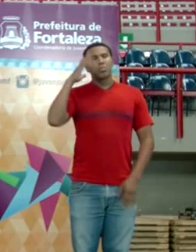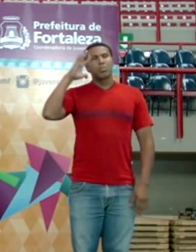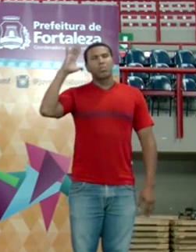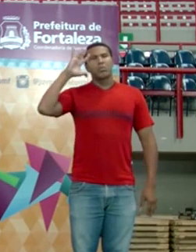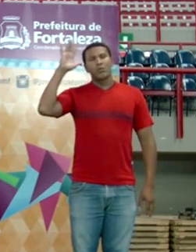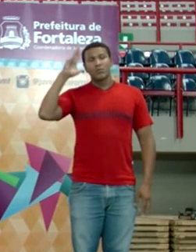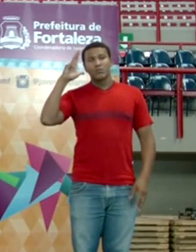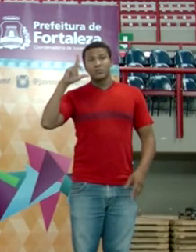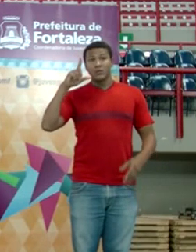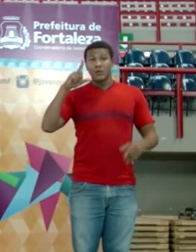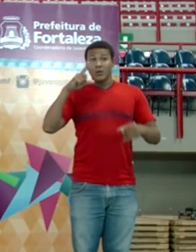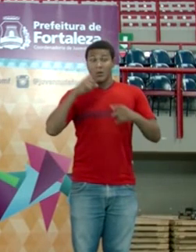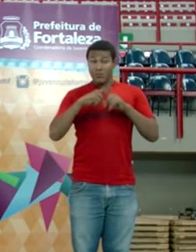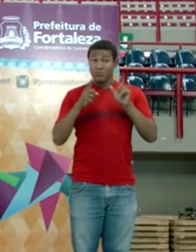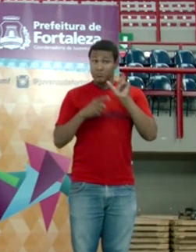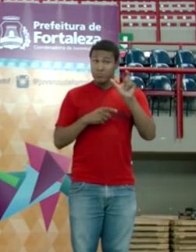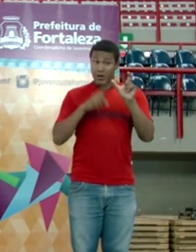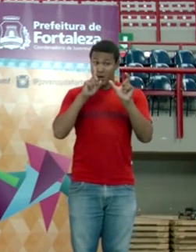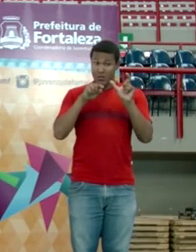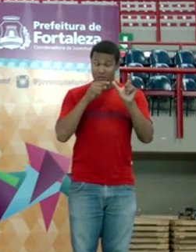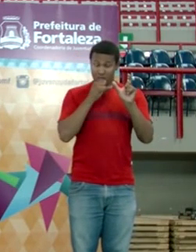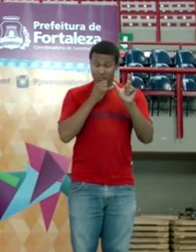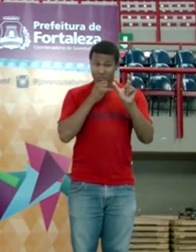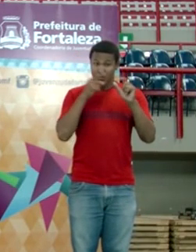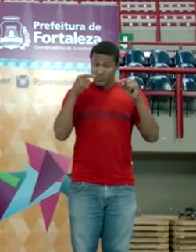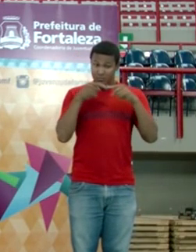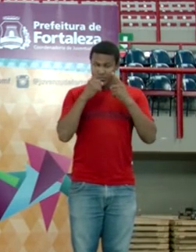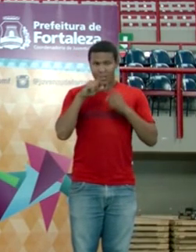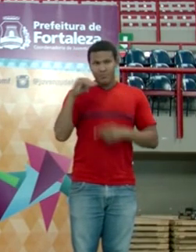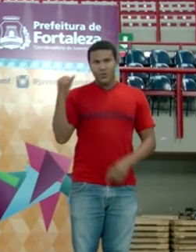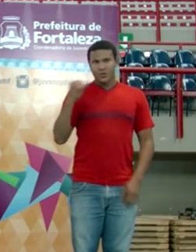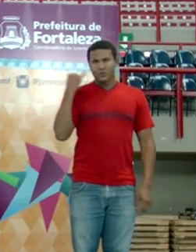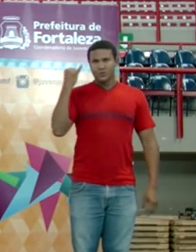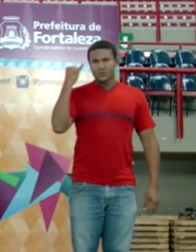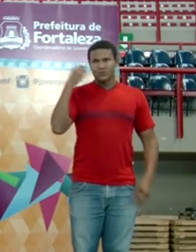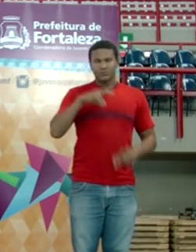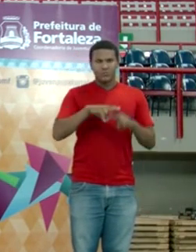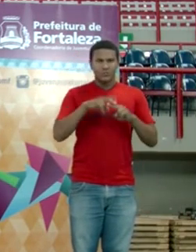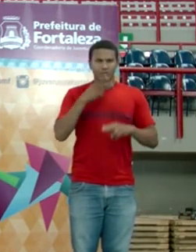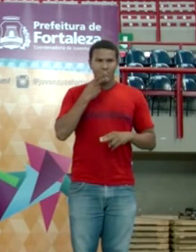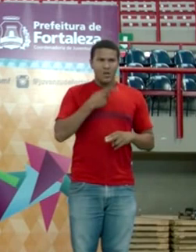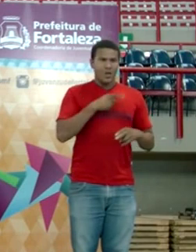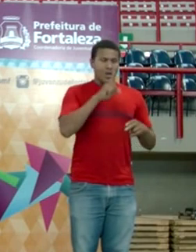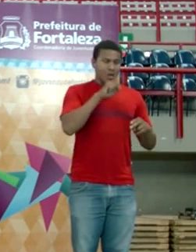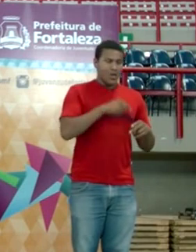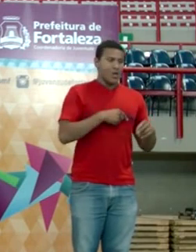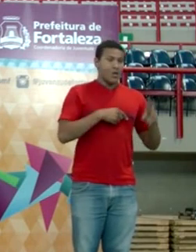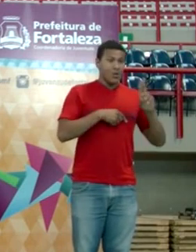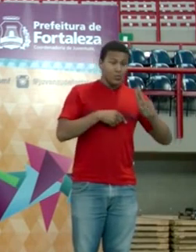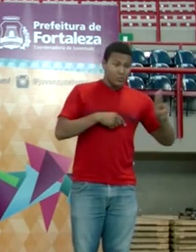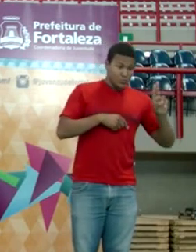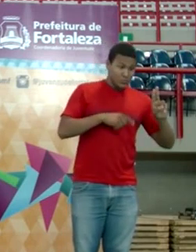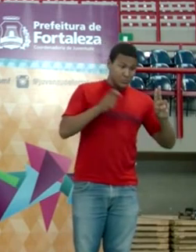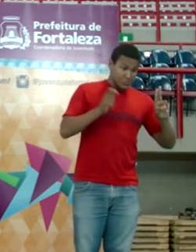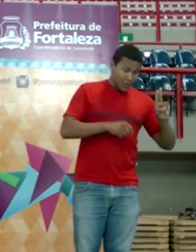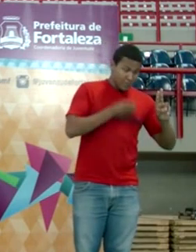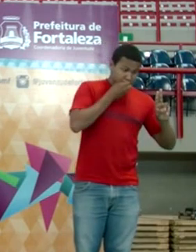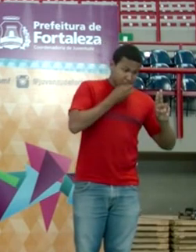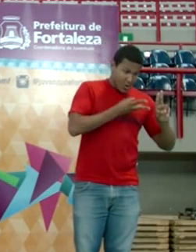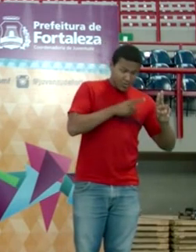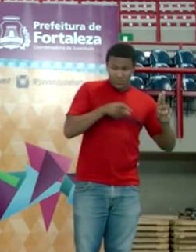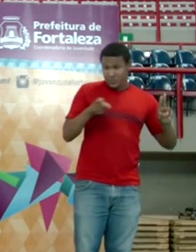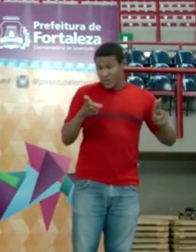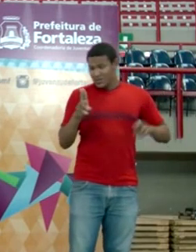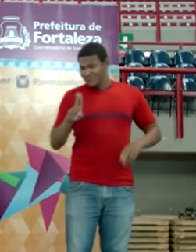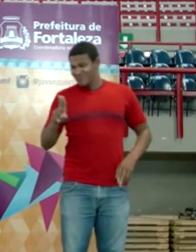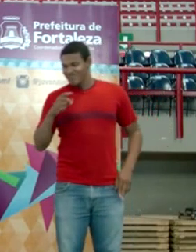são muito importantes. Então eu tenho que seguir a sequência. Quando ele pede o que é útil e quando ele pede o que é inútil. Ele